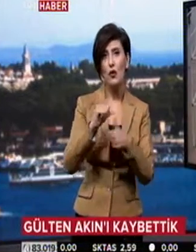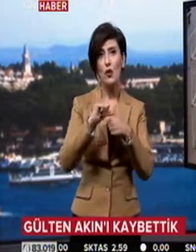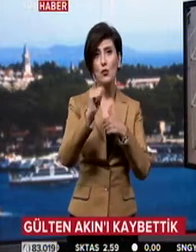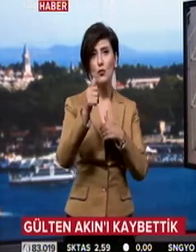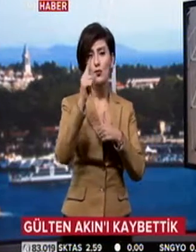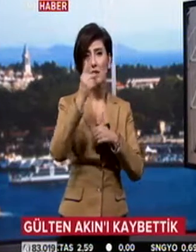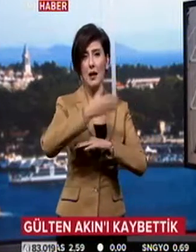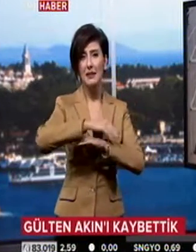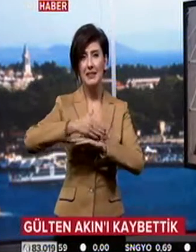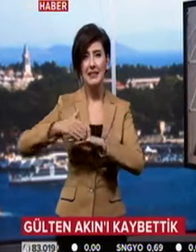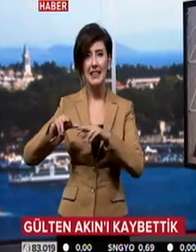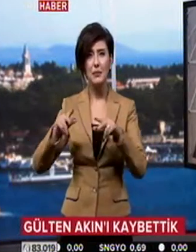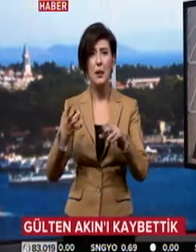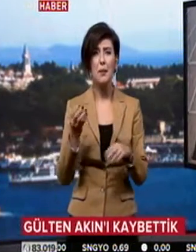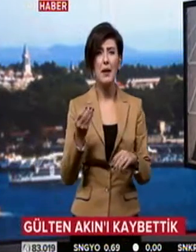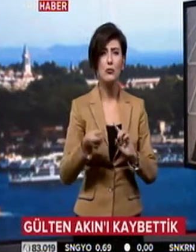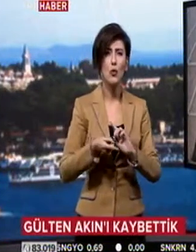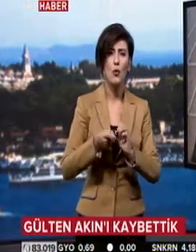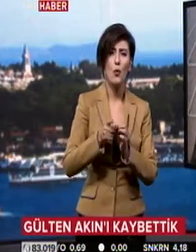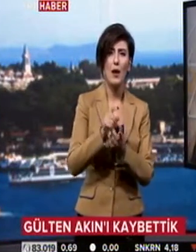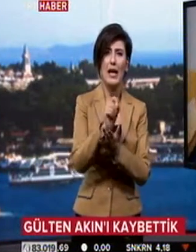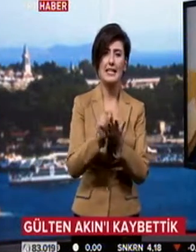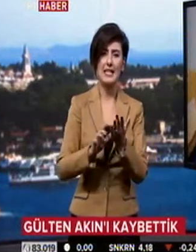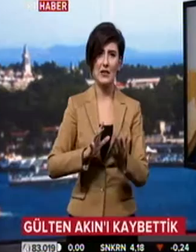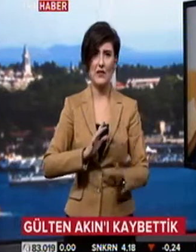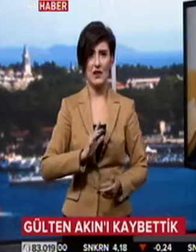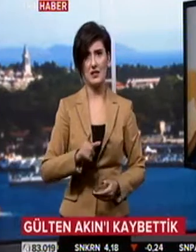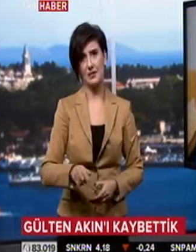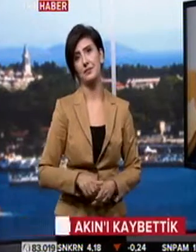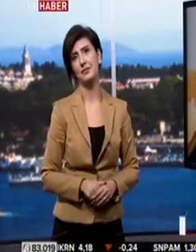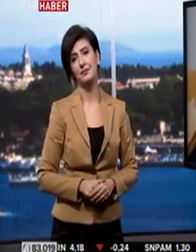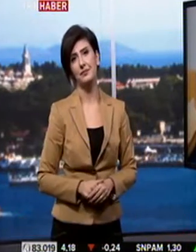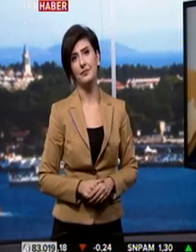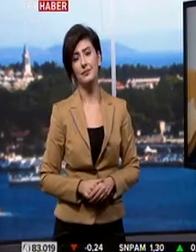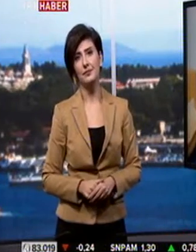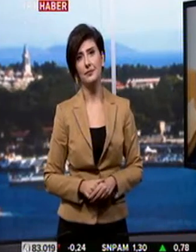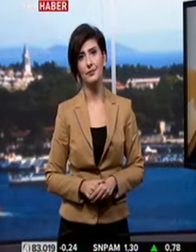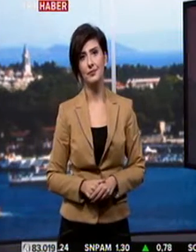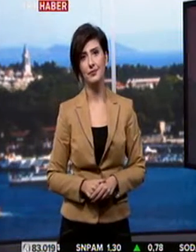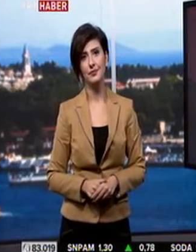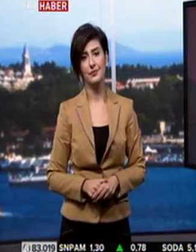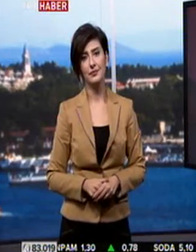Karanfil ve Uzak Bir Kıyıda gibi pek çok eseri bulunuyor.